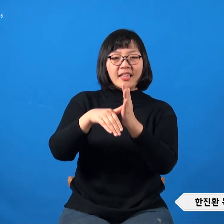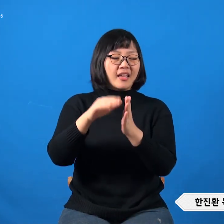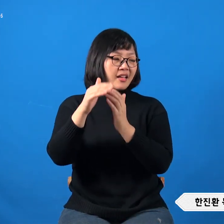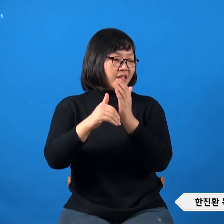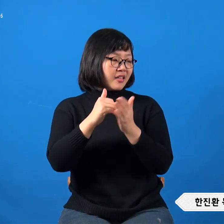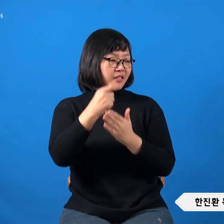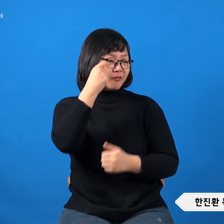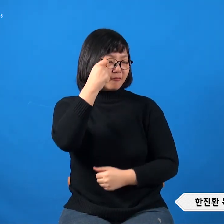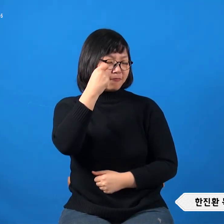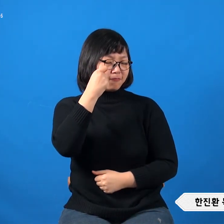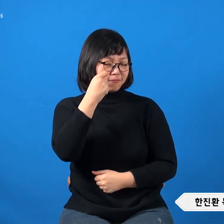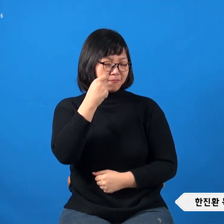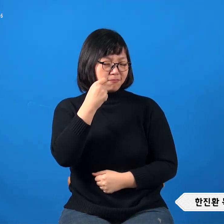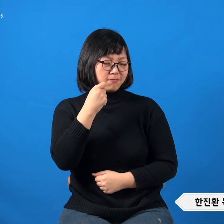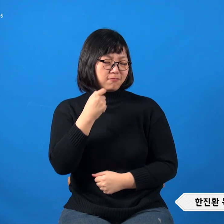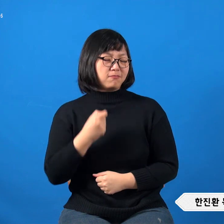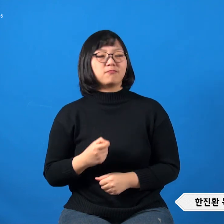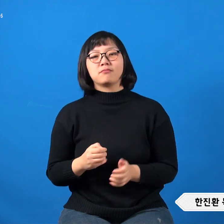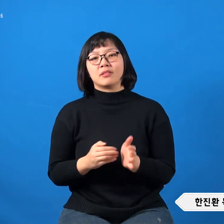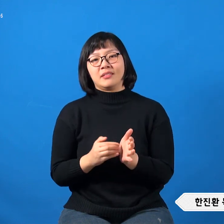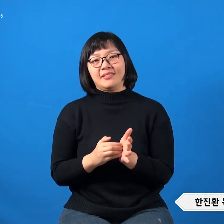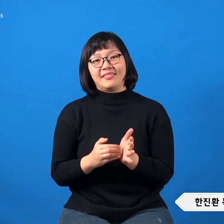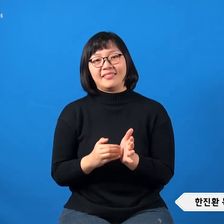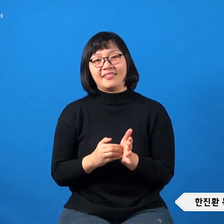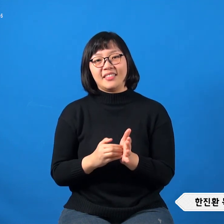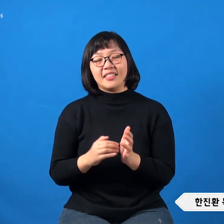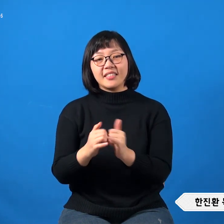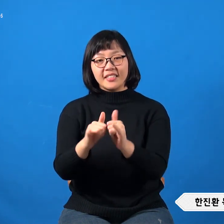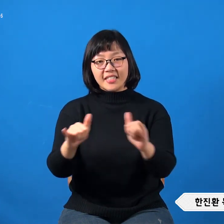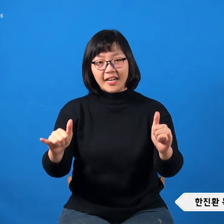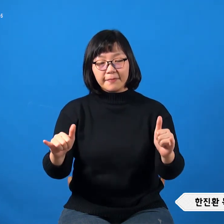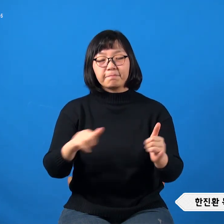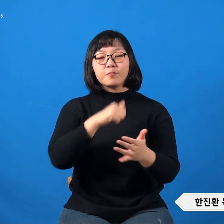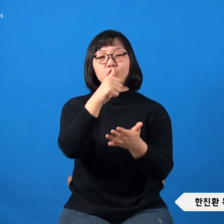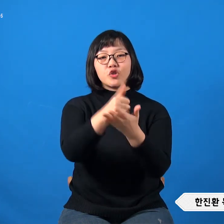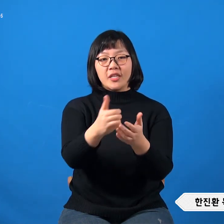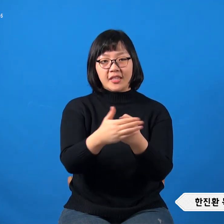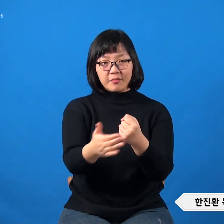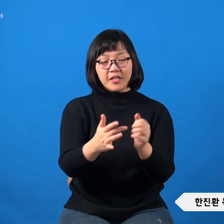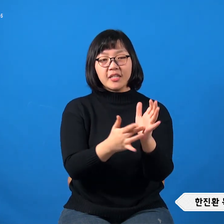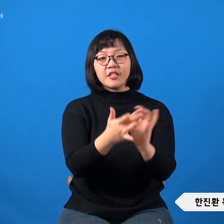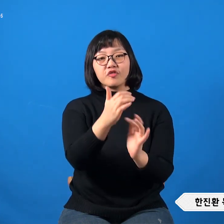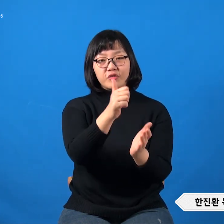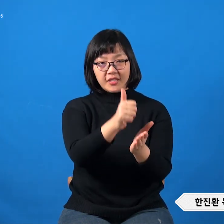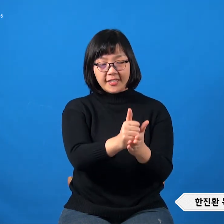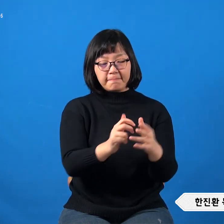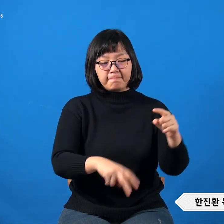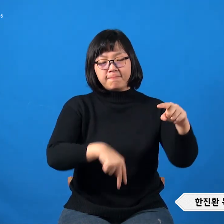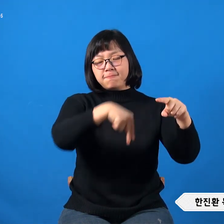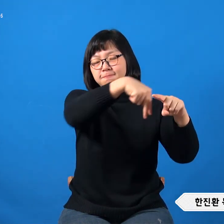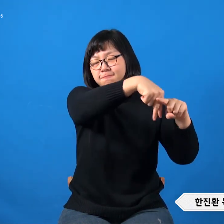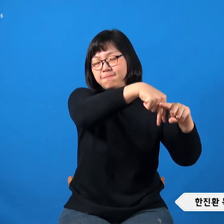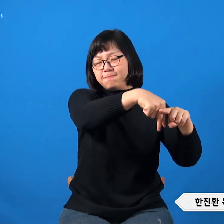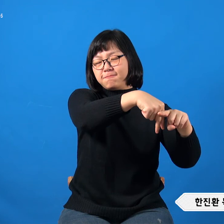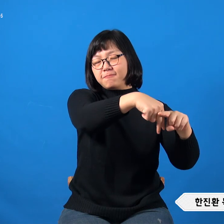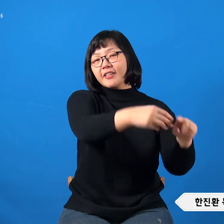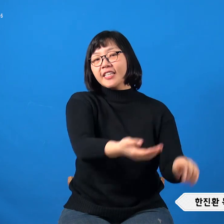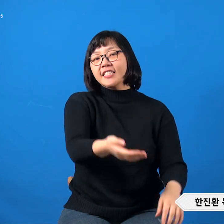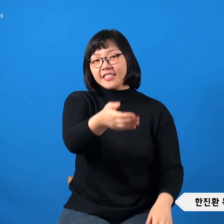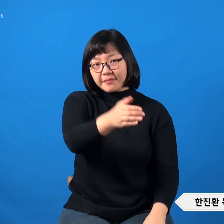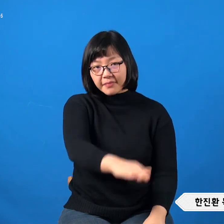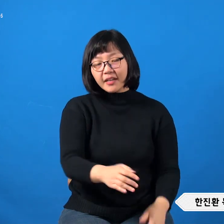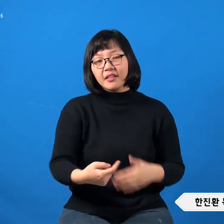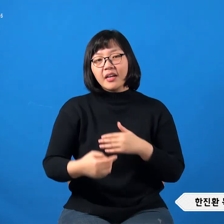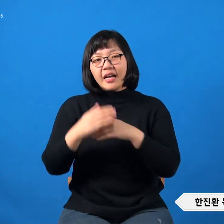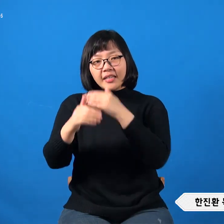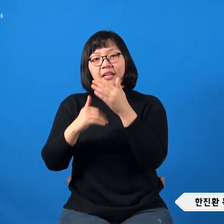것입니다. 인류의 죄 때문에 아들을 십자가에 매달기는 하지만은 하나님이 너무 가슴이 아파서